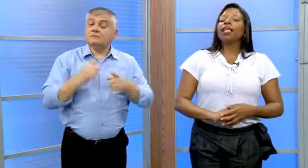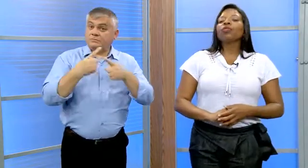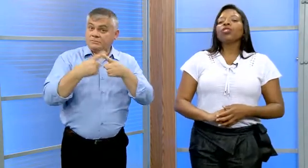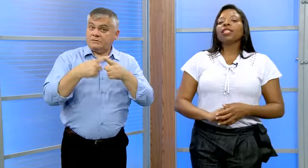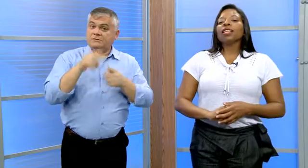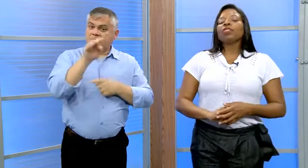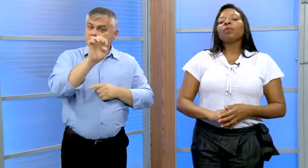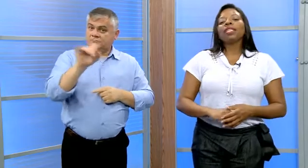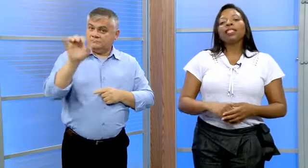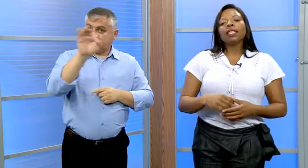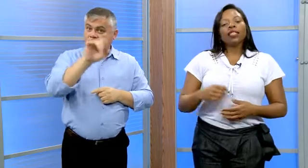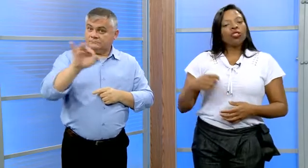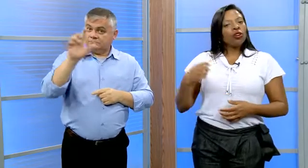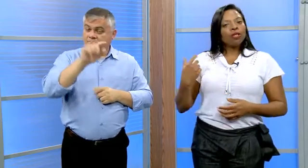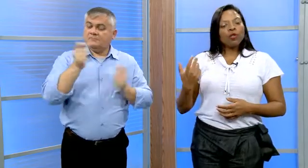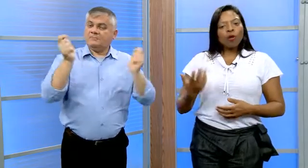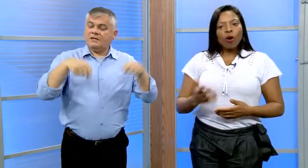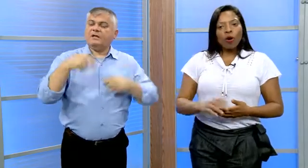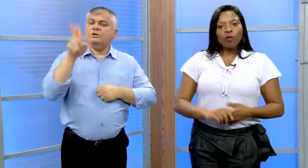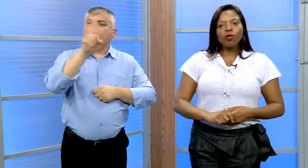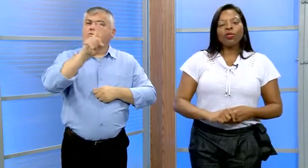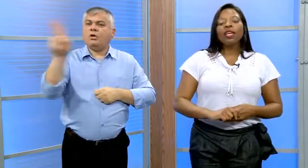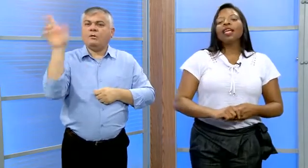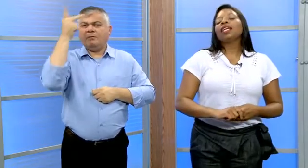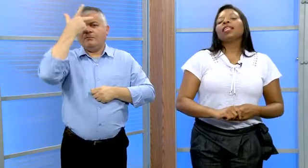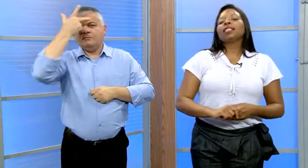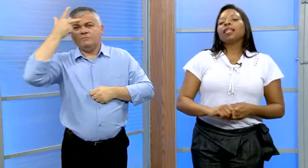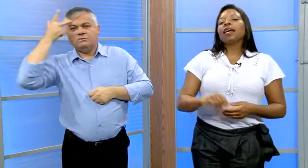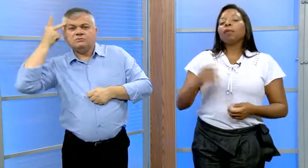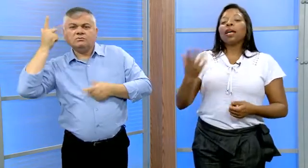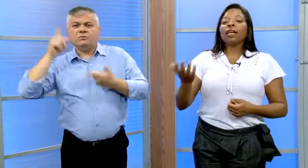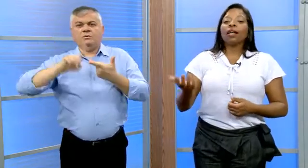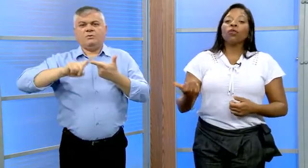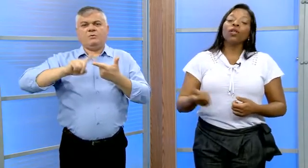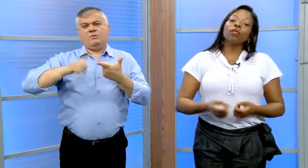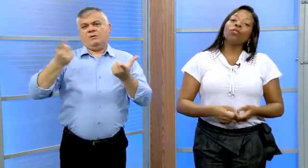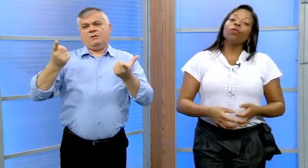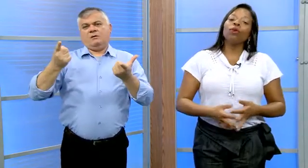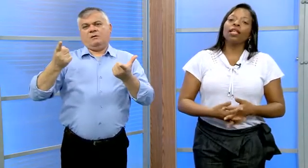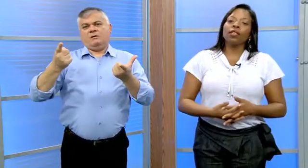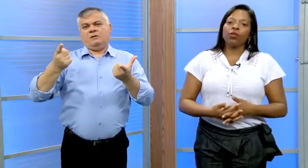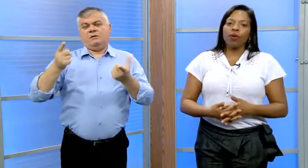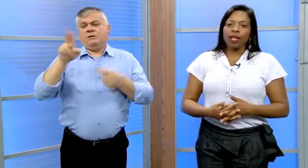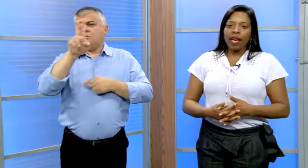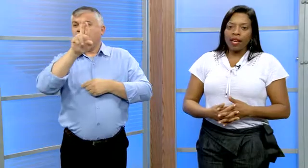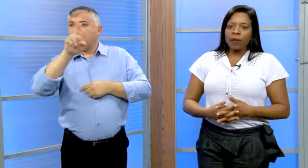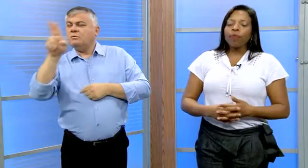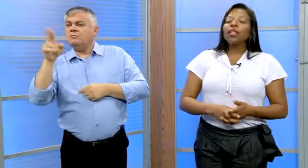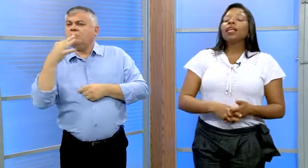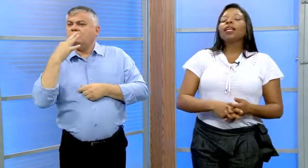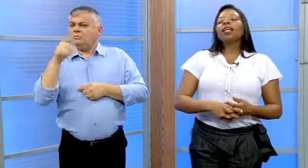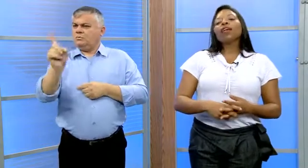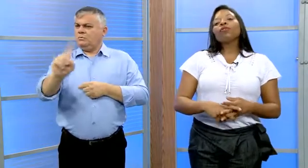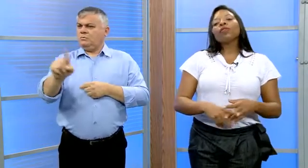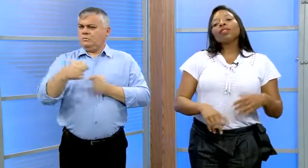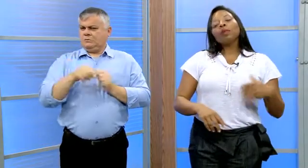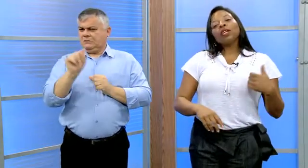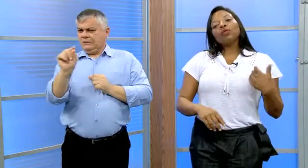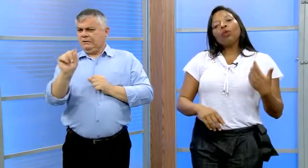é utilizado para escrita de nomes próprios, ele é para quando eu não conheço alguém e quero saber o